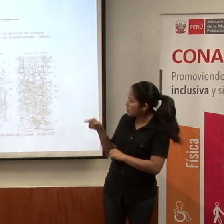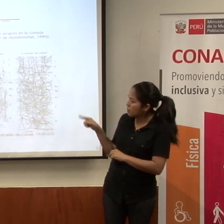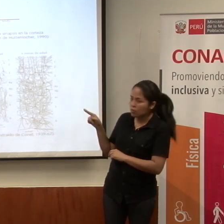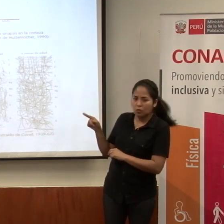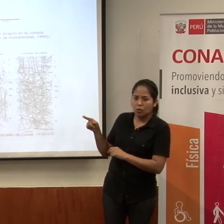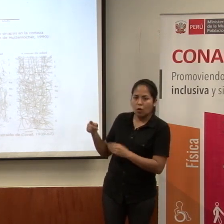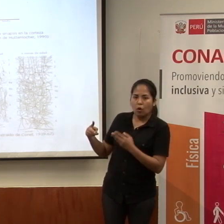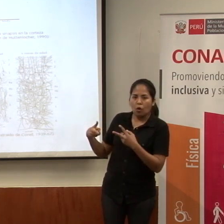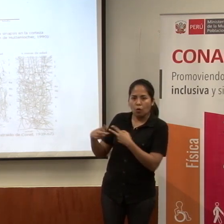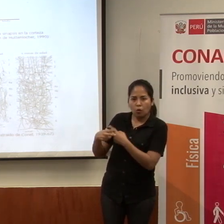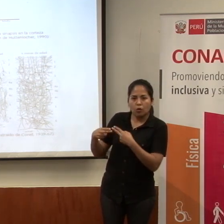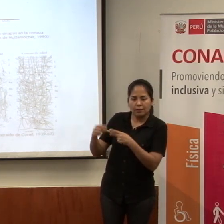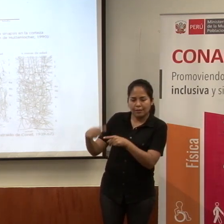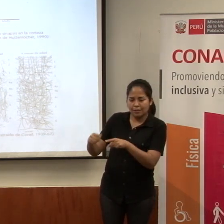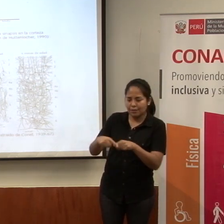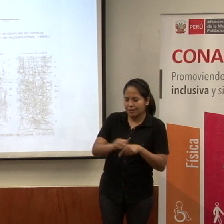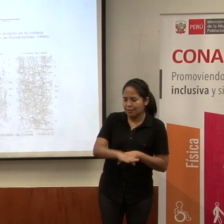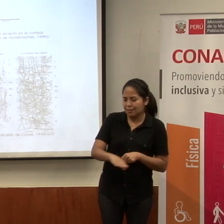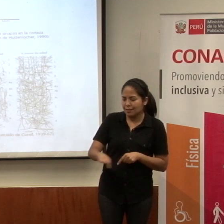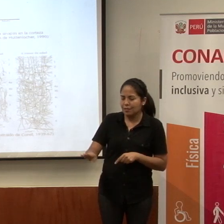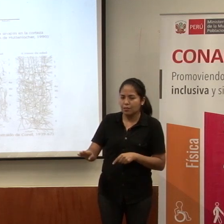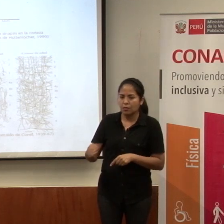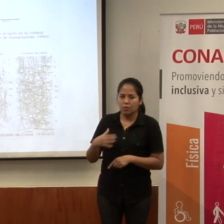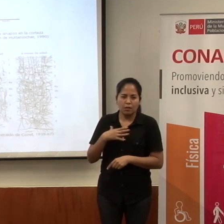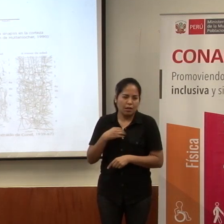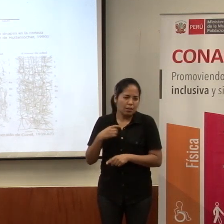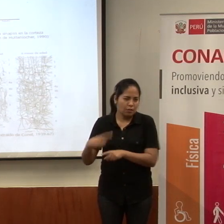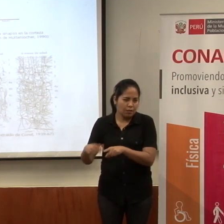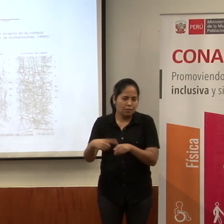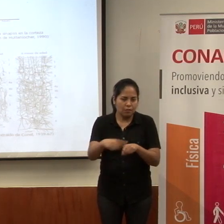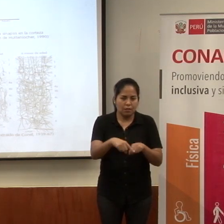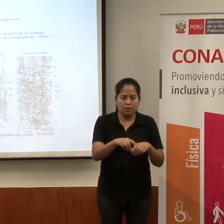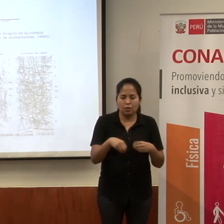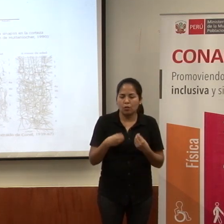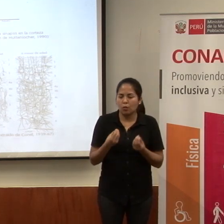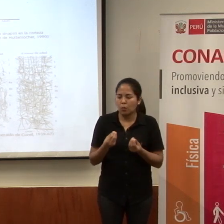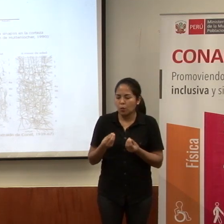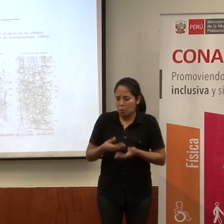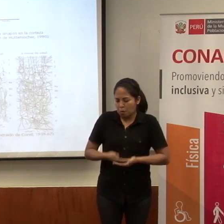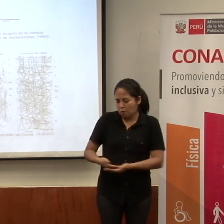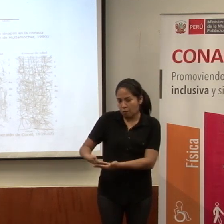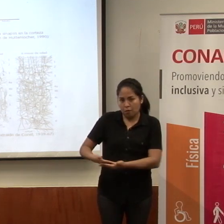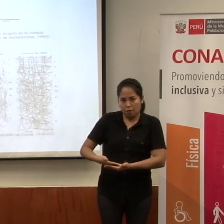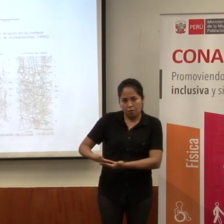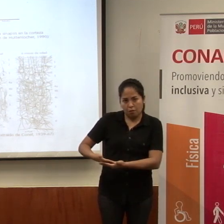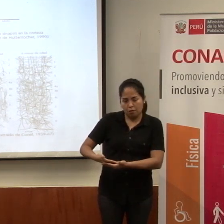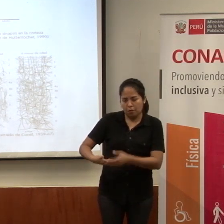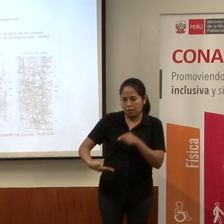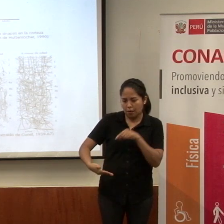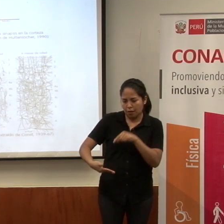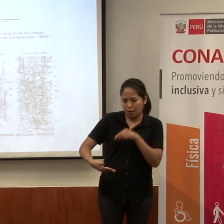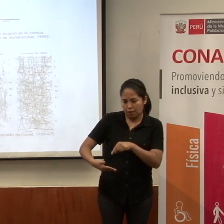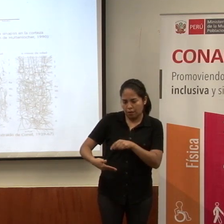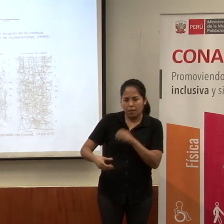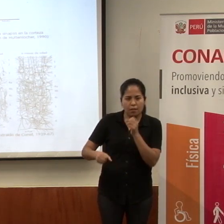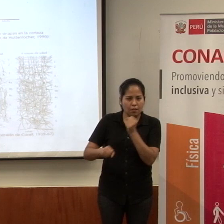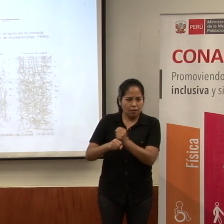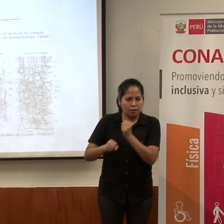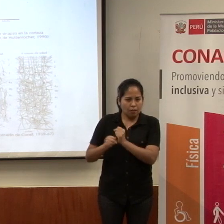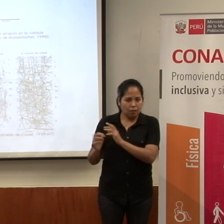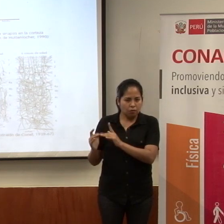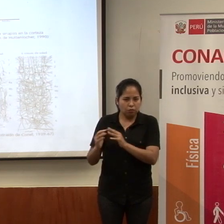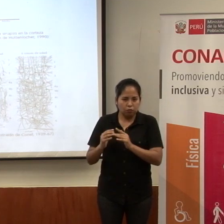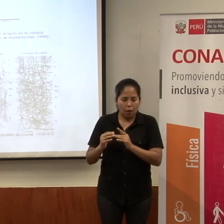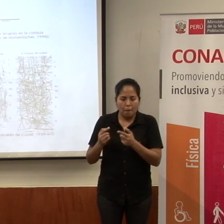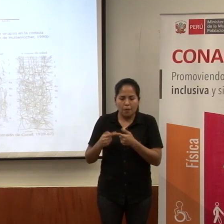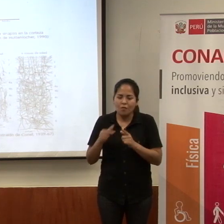de niños de diferentes edades, en las cuales pueden ver cómo en el recién nacido hay neuronas, pero casi no